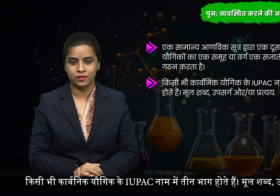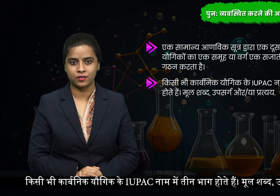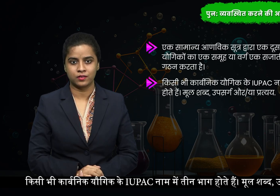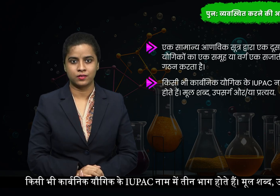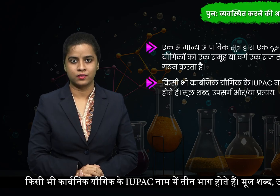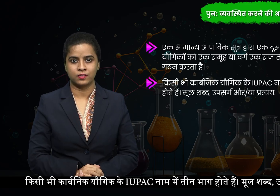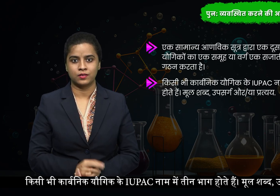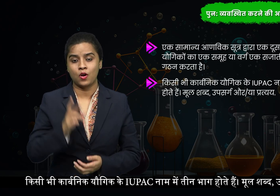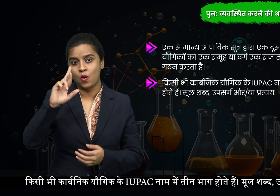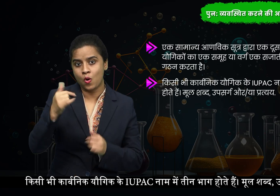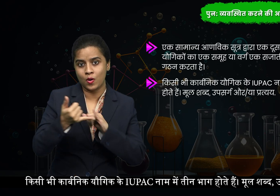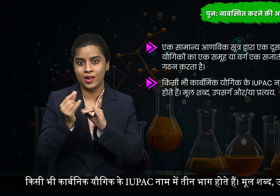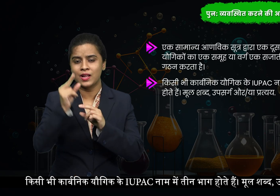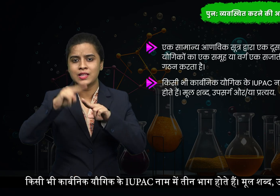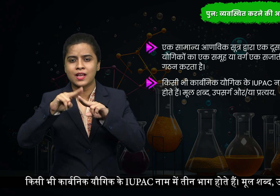और या प्रत्यय।